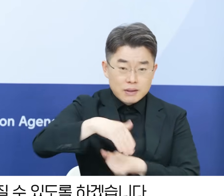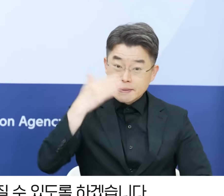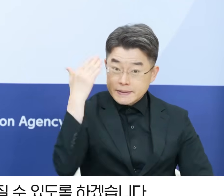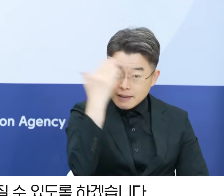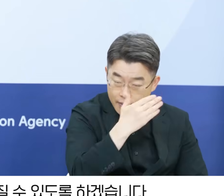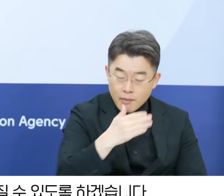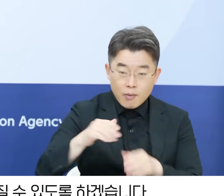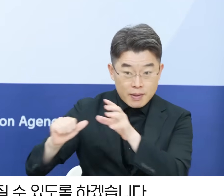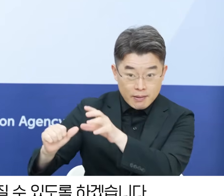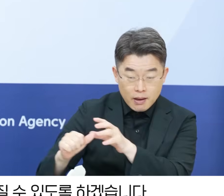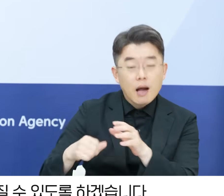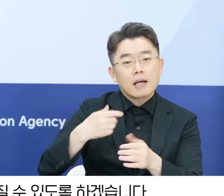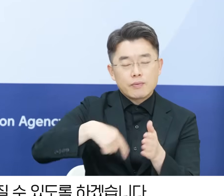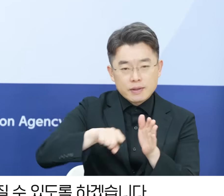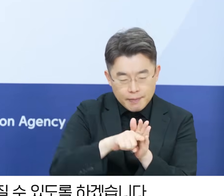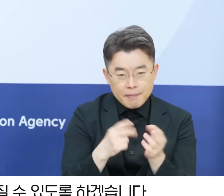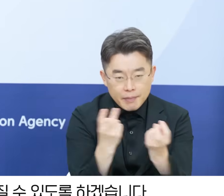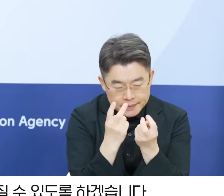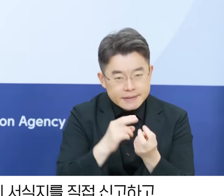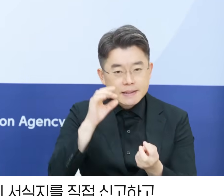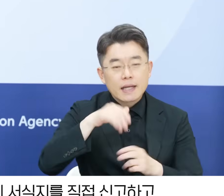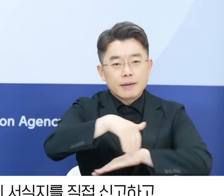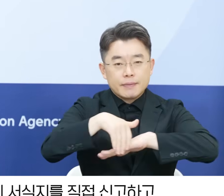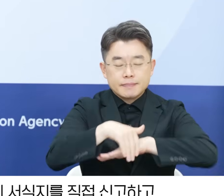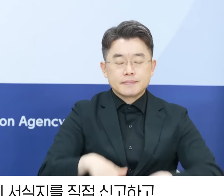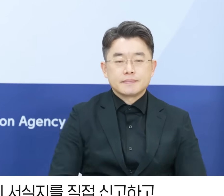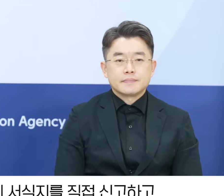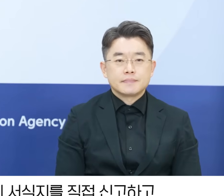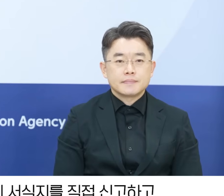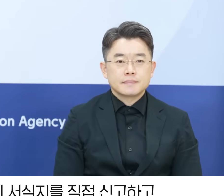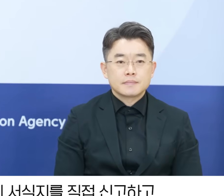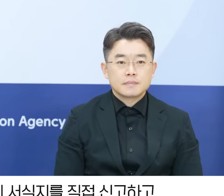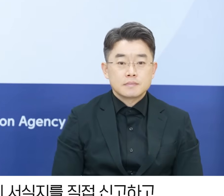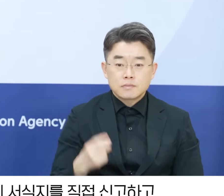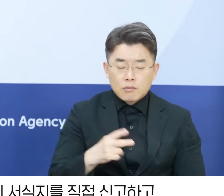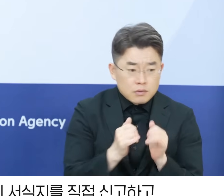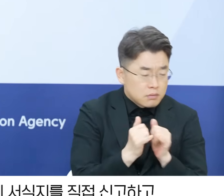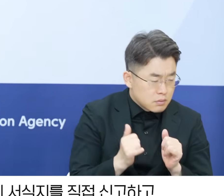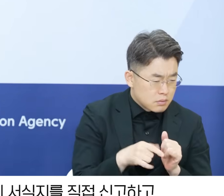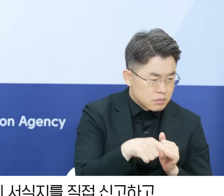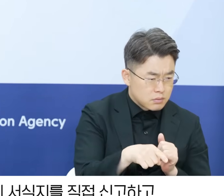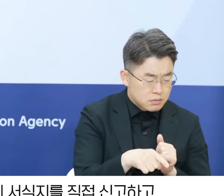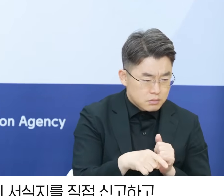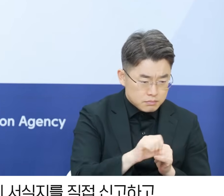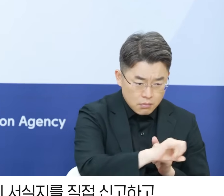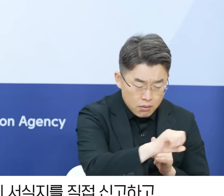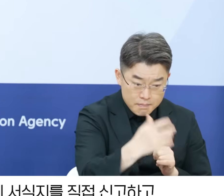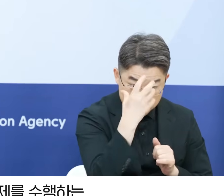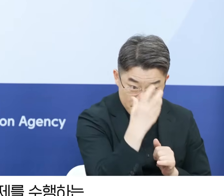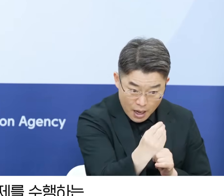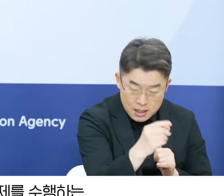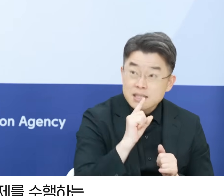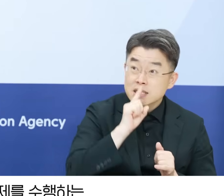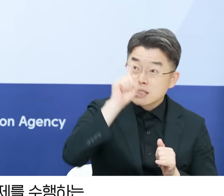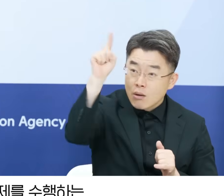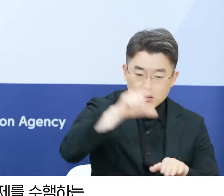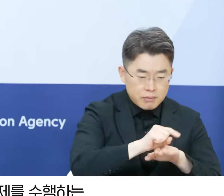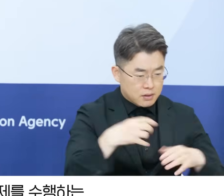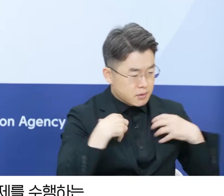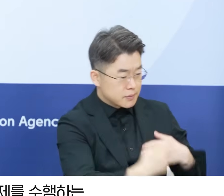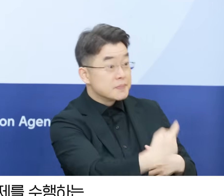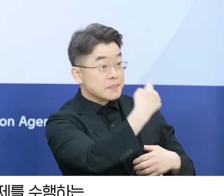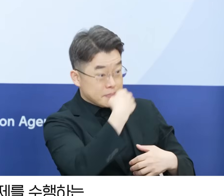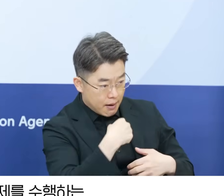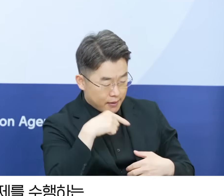방제가 이루어질 수 있도록 하겠습니다. 이와 더불어서 시민이 매개체 서식지를 직접 신고하고 지자체에서는